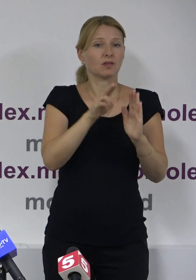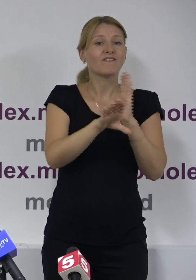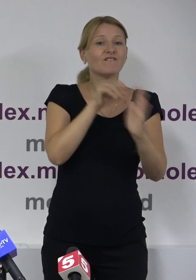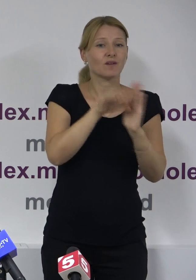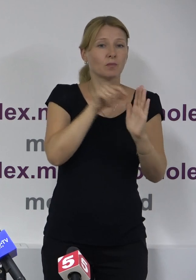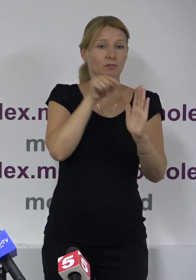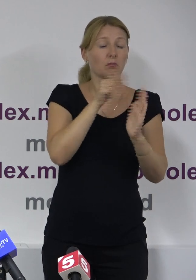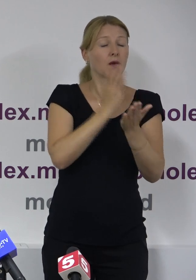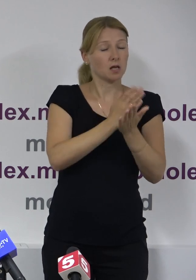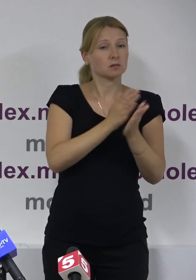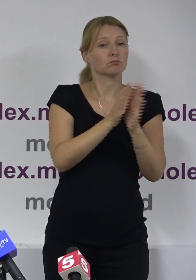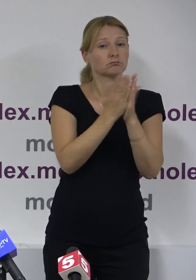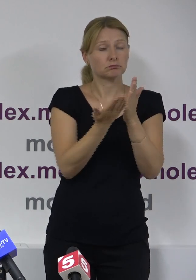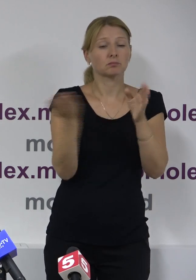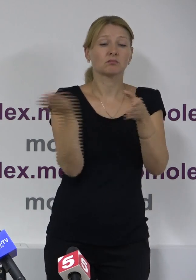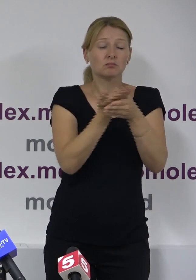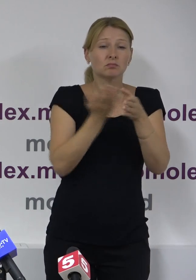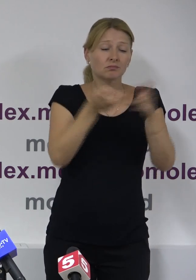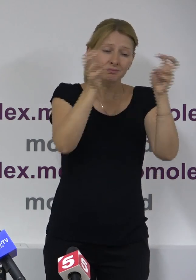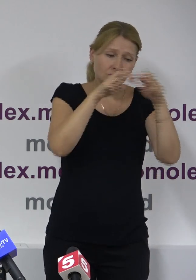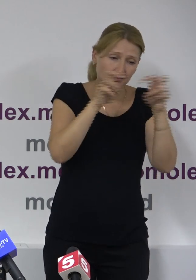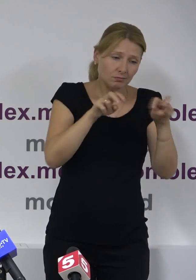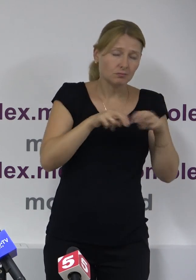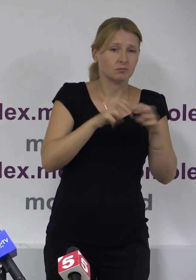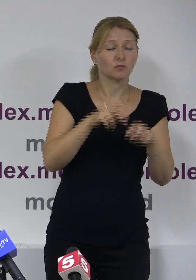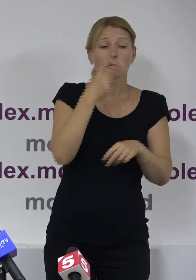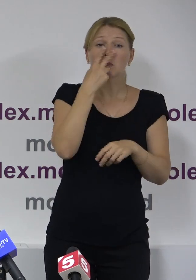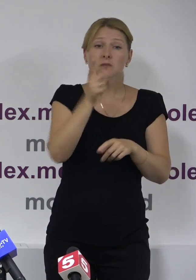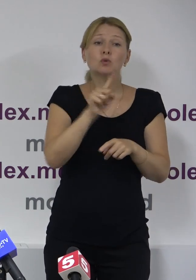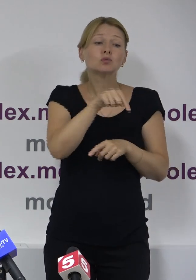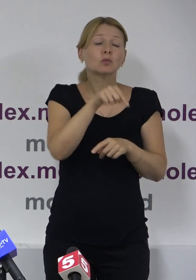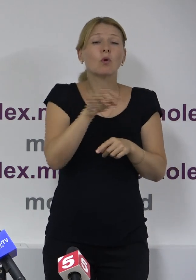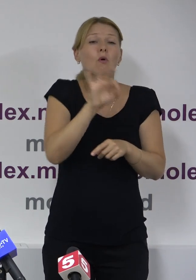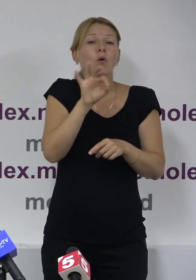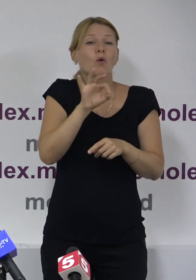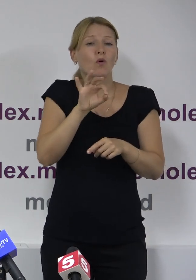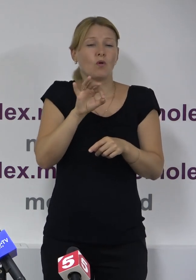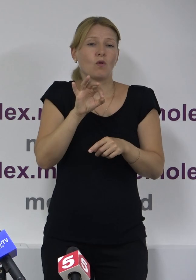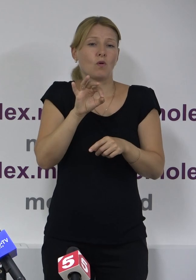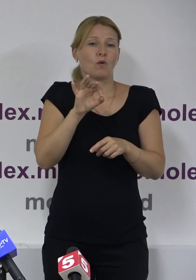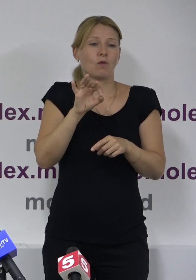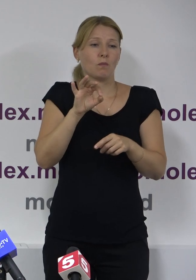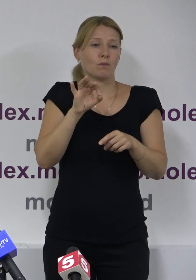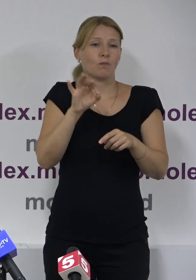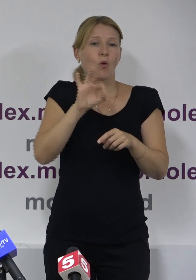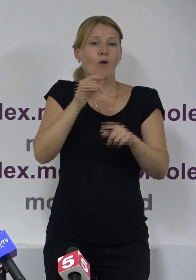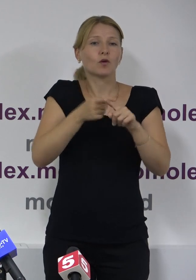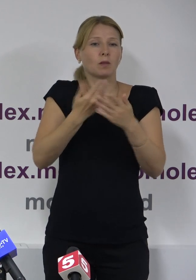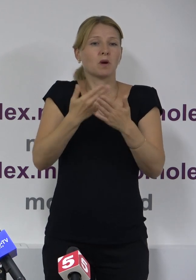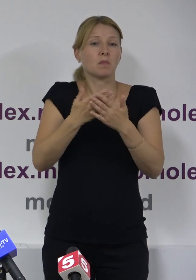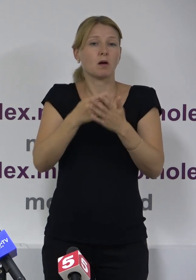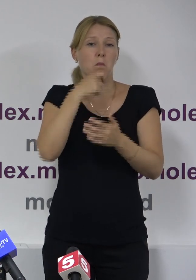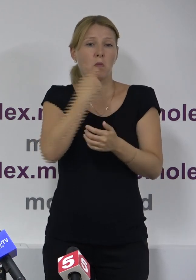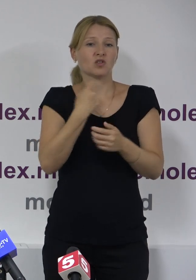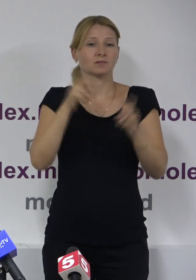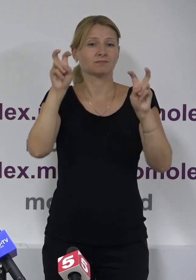recomandat autorităților să analizeze pe viitor și să prevadă mecanisme legale clare ca